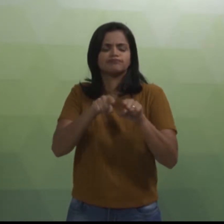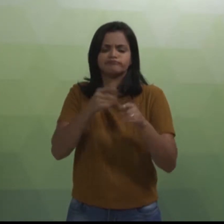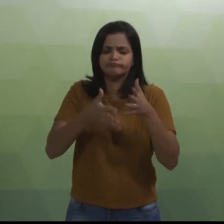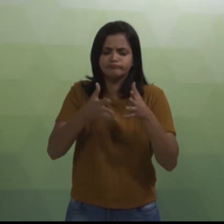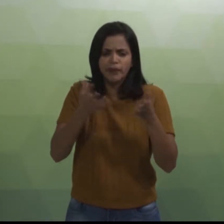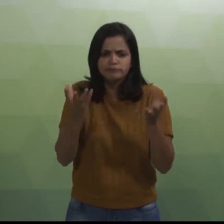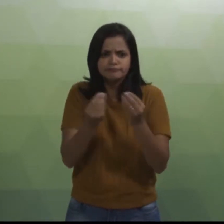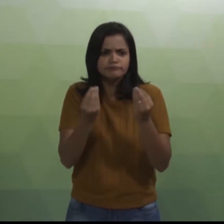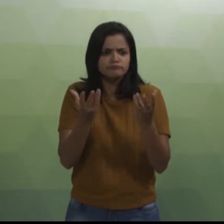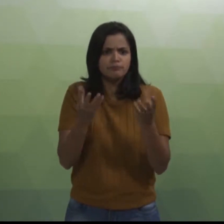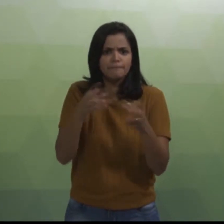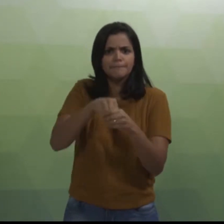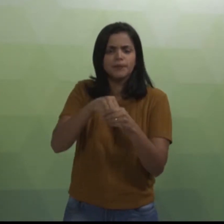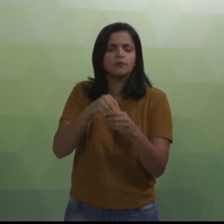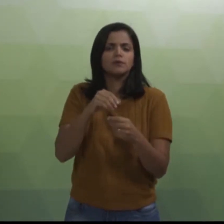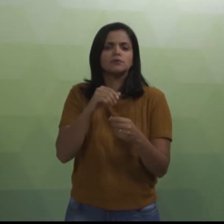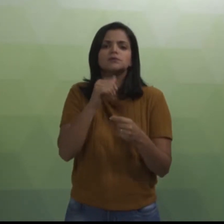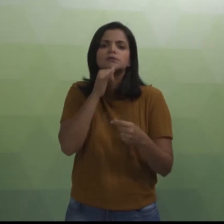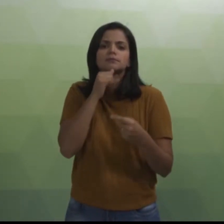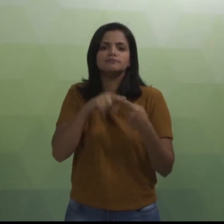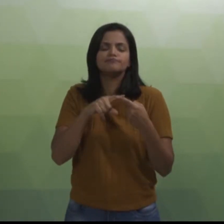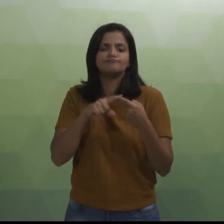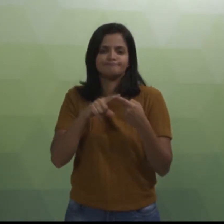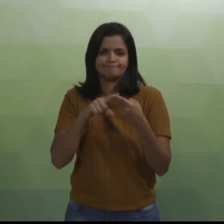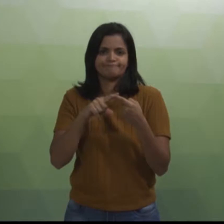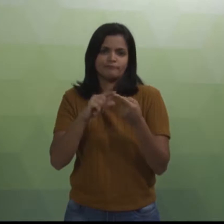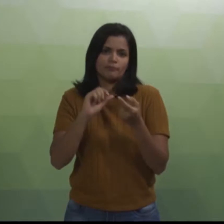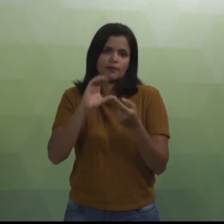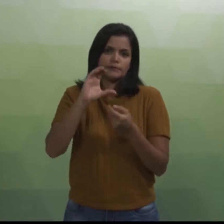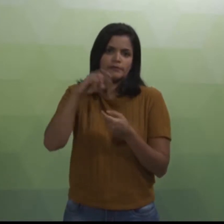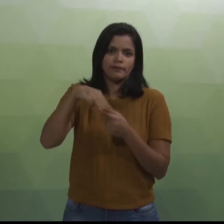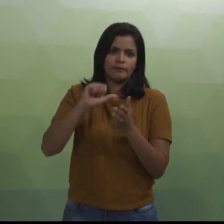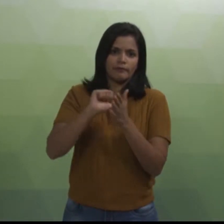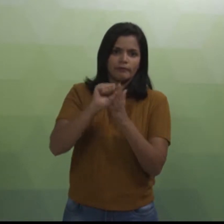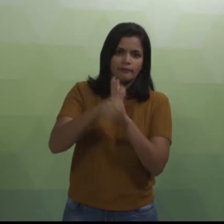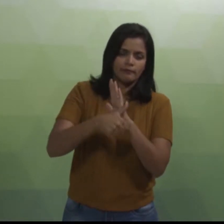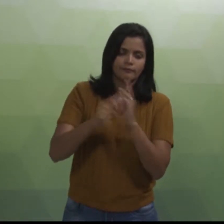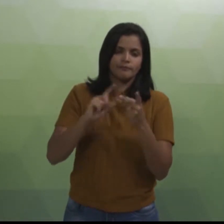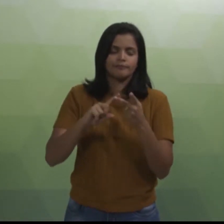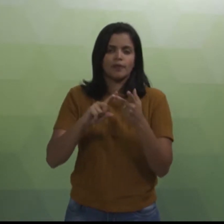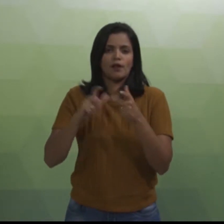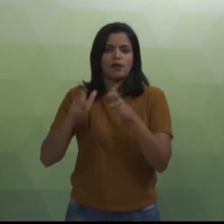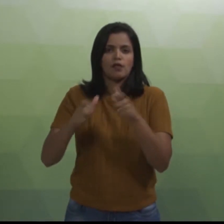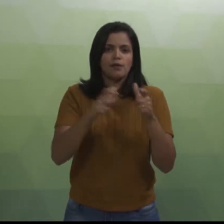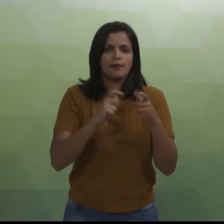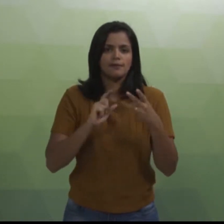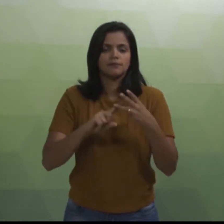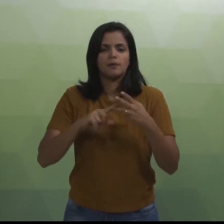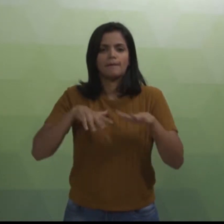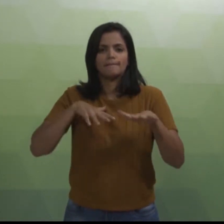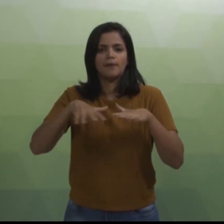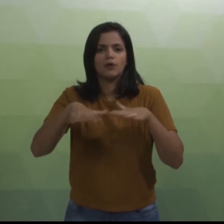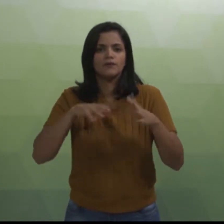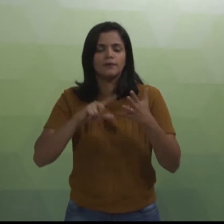Tem uma simultaneidade. Temos os parâmetros, configuração de mão, ponto